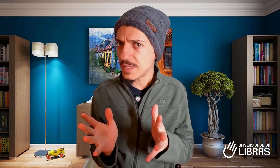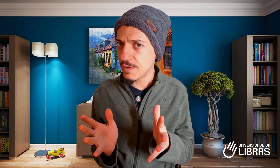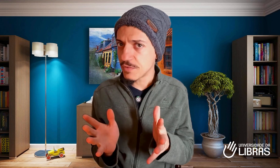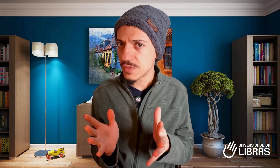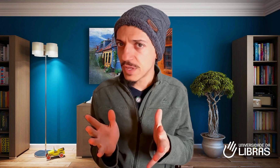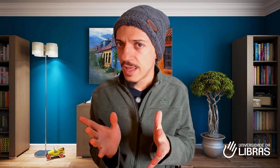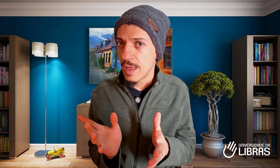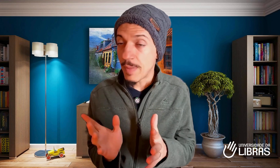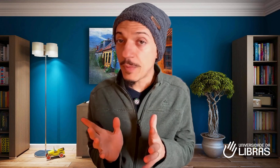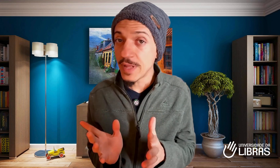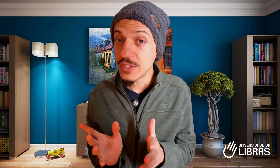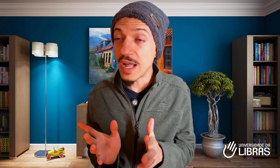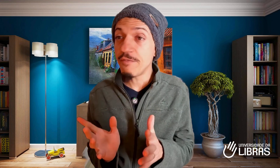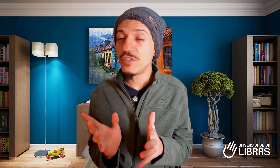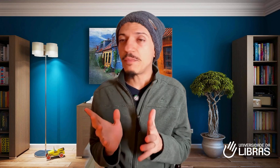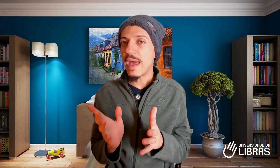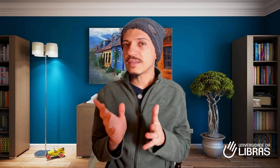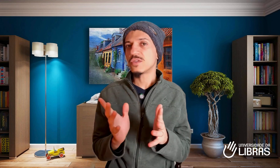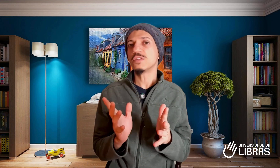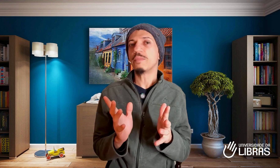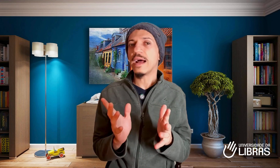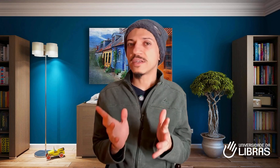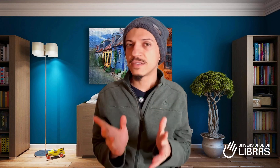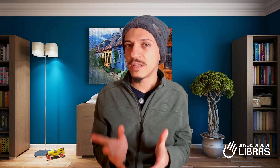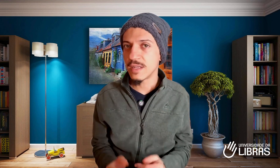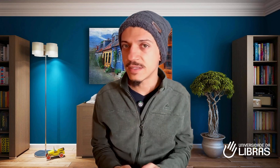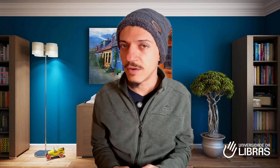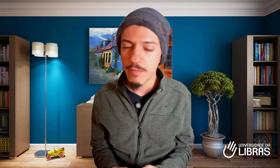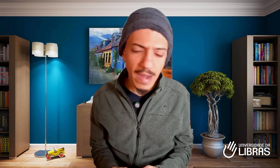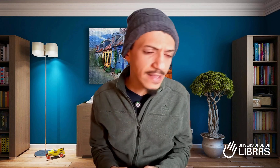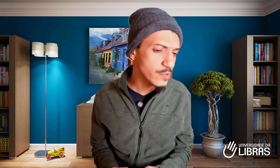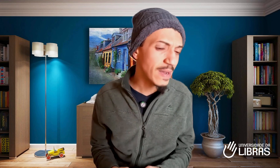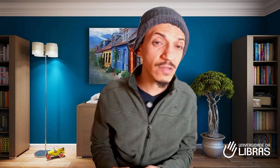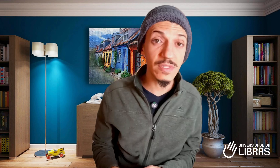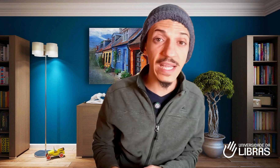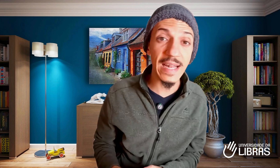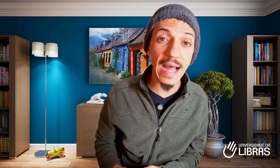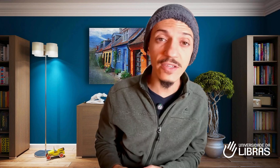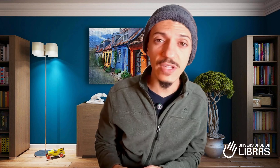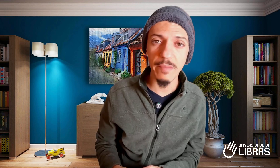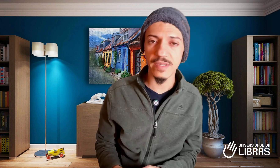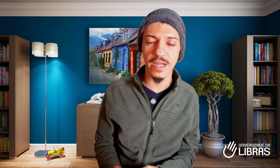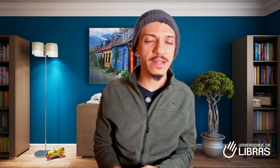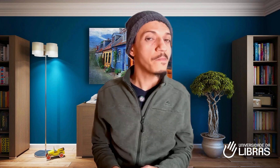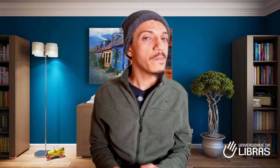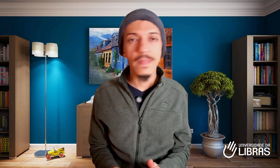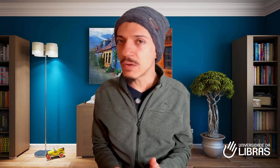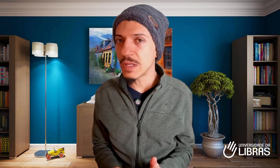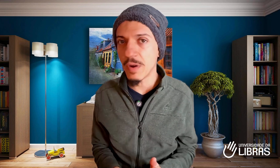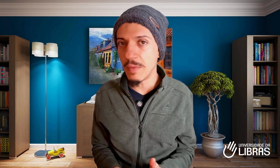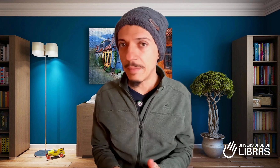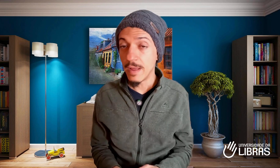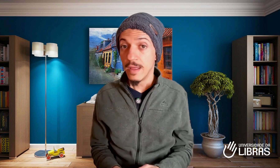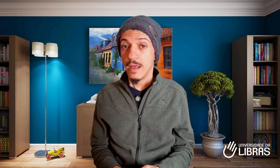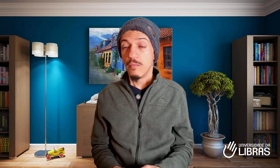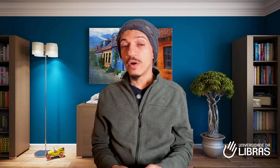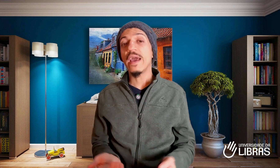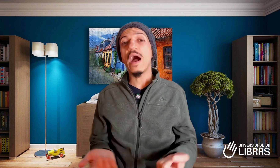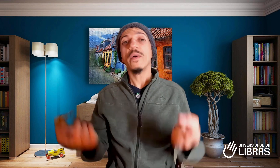específicos, para poder te dar feedbacks das suas práticas de sinalização. Mas eu não sei nada de Libras ainda. Não tem problema. Porque ao entrar e